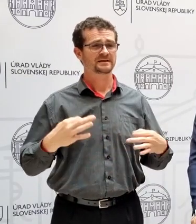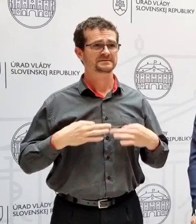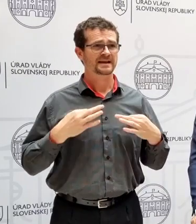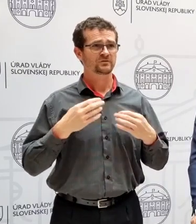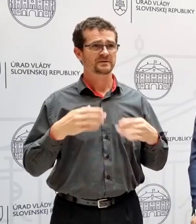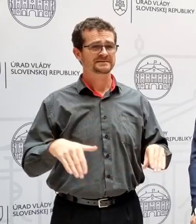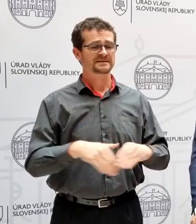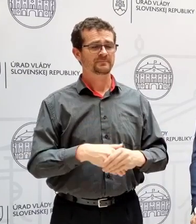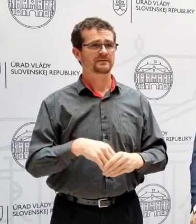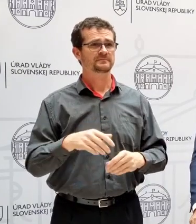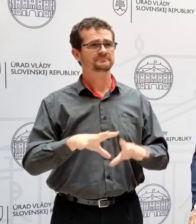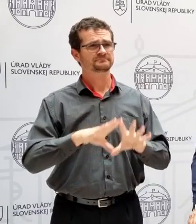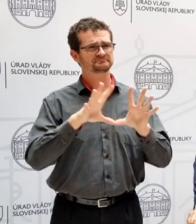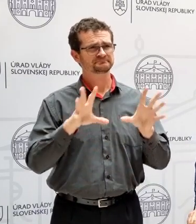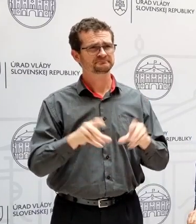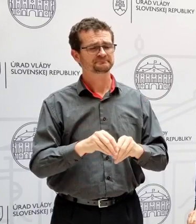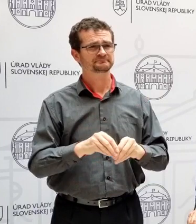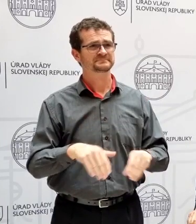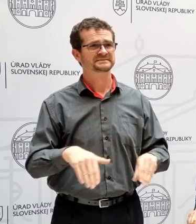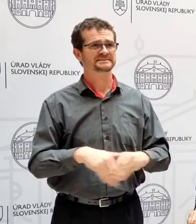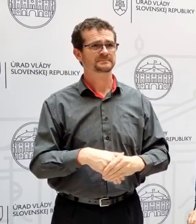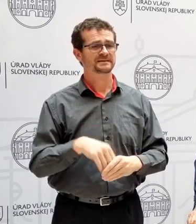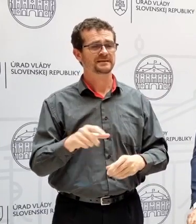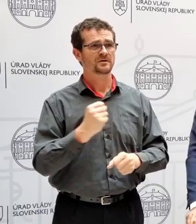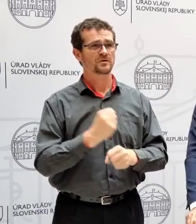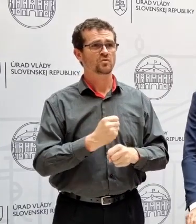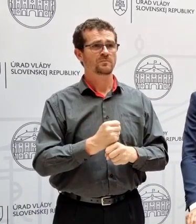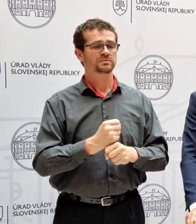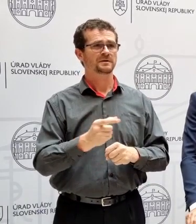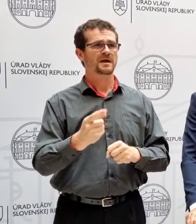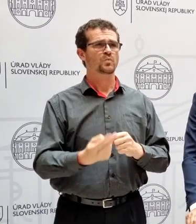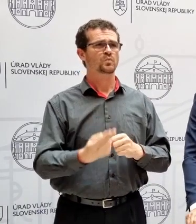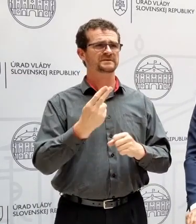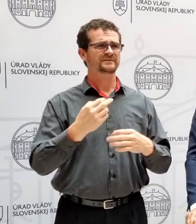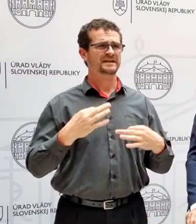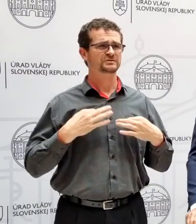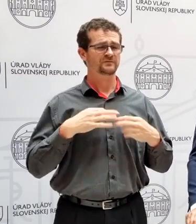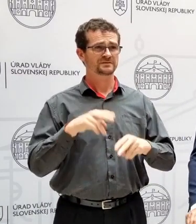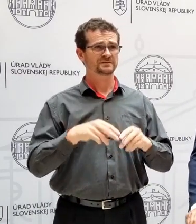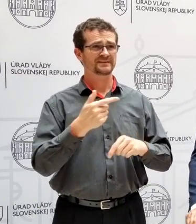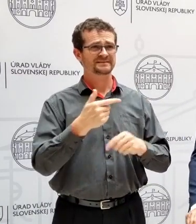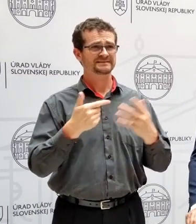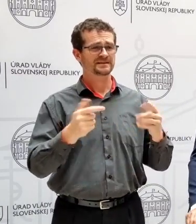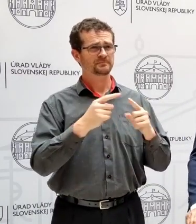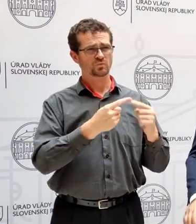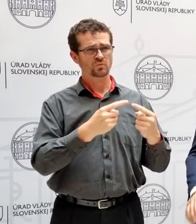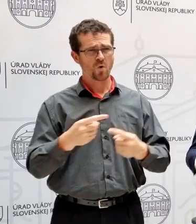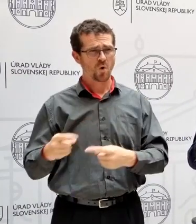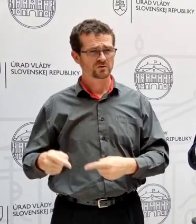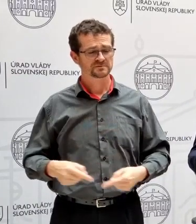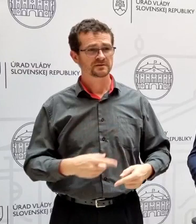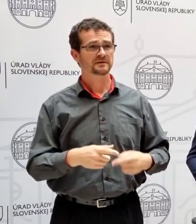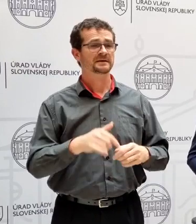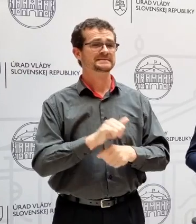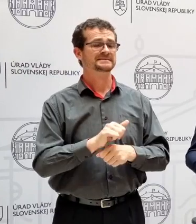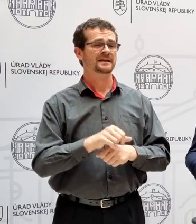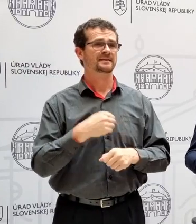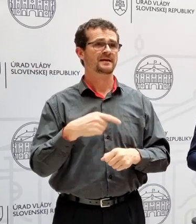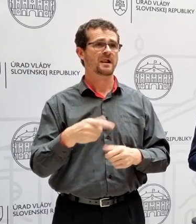zdravotníckych zamestnancov. Dokopy profesií, ktorí pracujú v ústavnej zdravotnej starostlivosti, je 27 rozličných. Zatiaľ sme